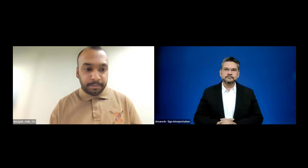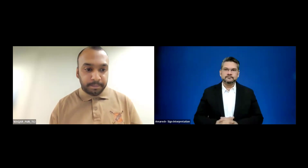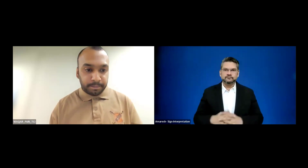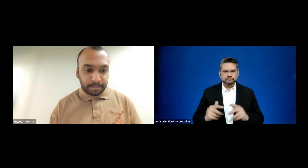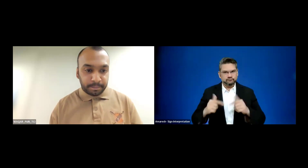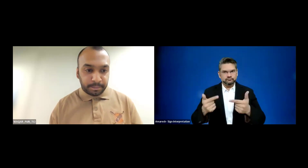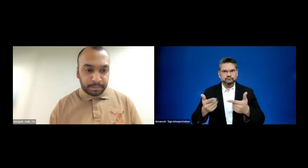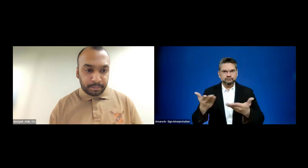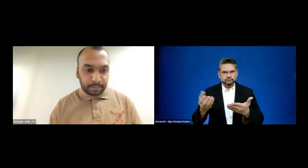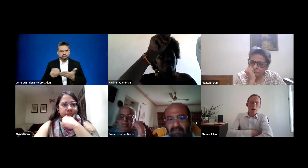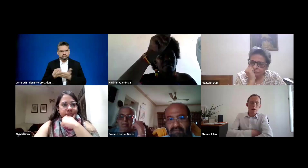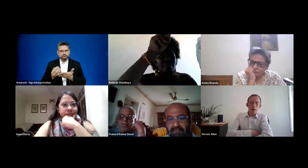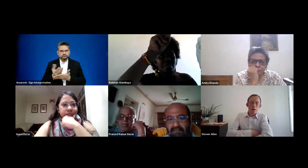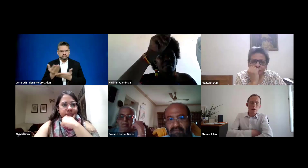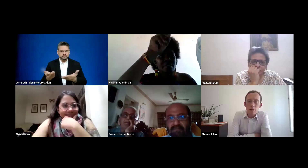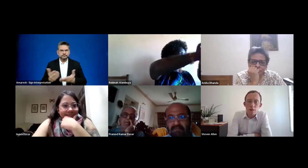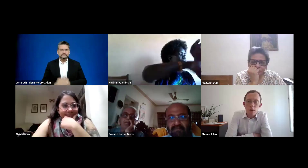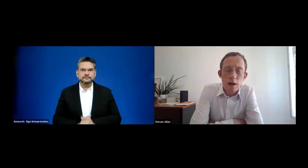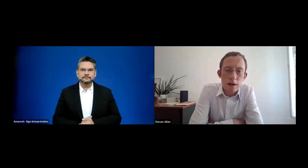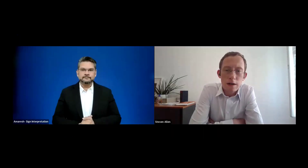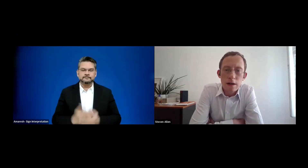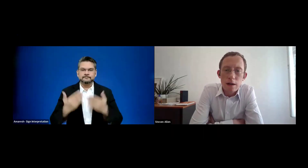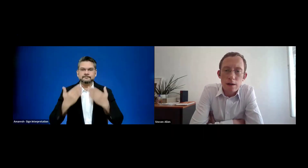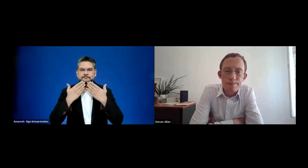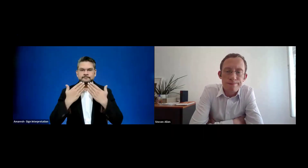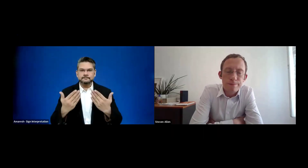你可以听得到我的声音吗？